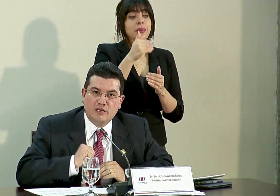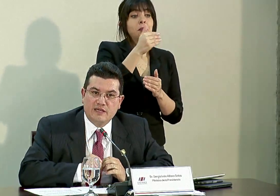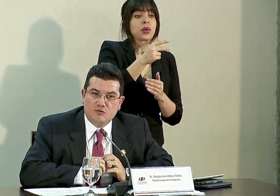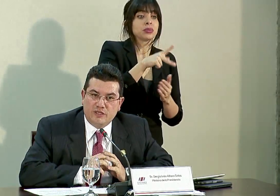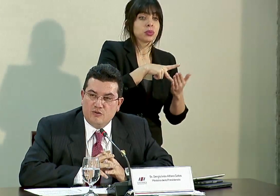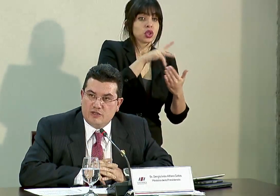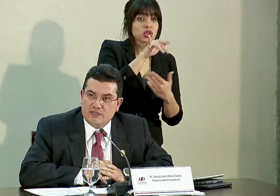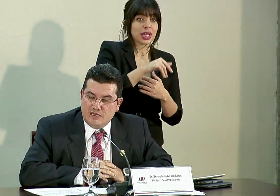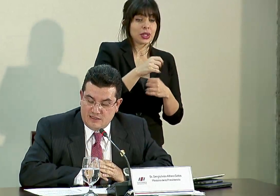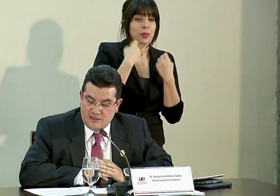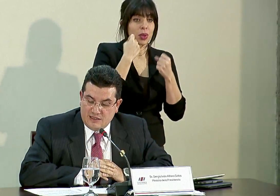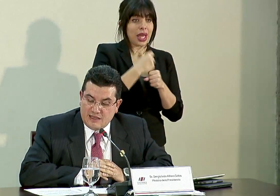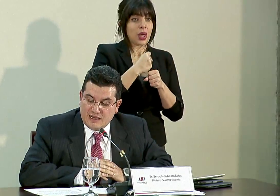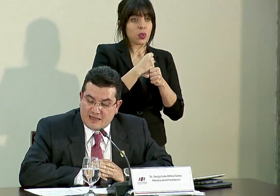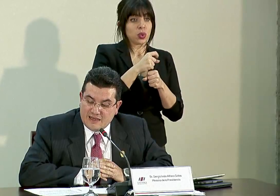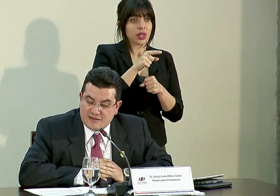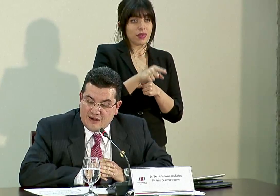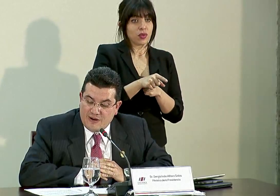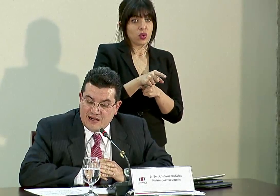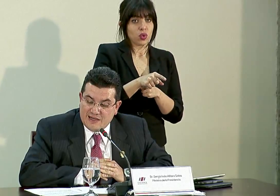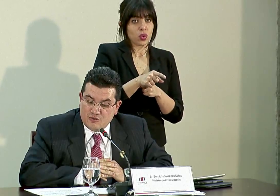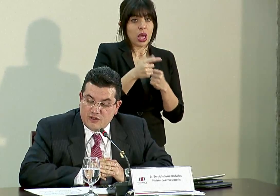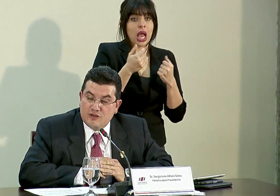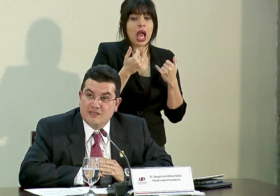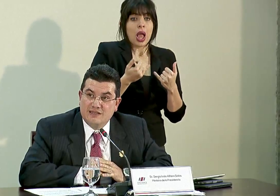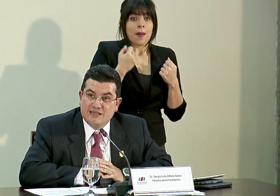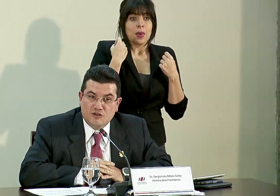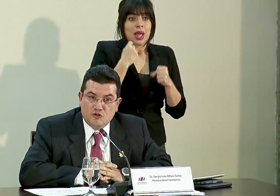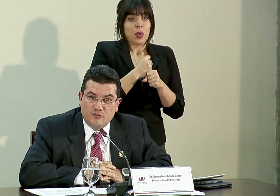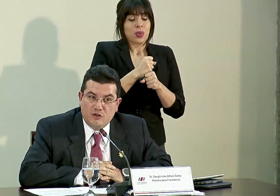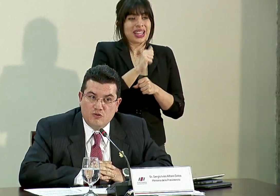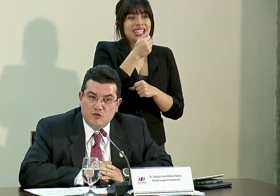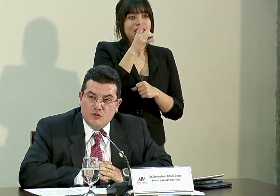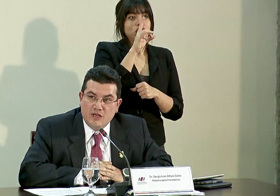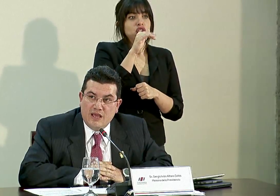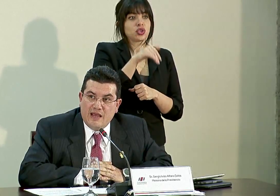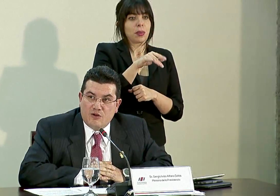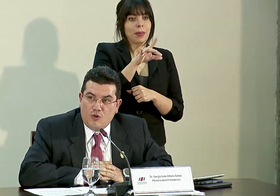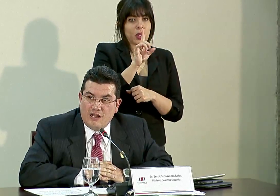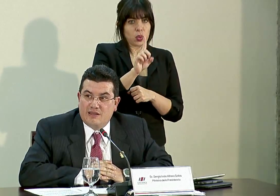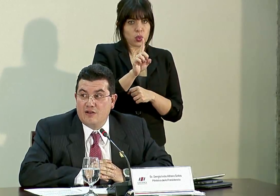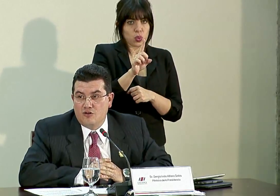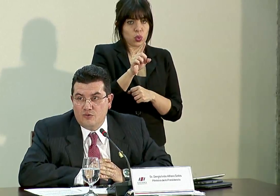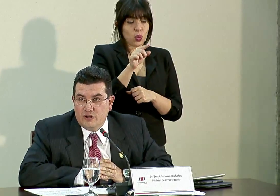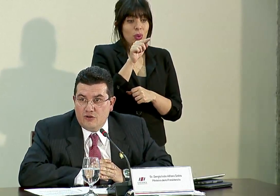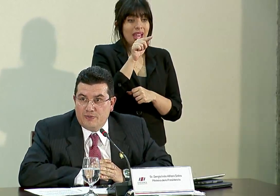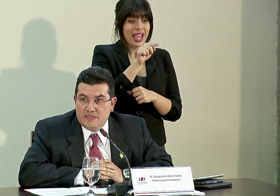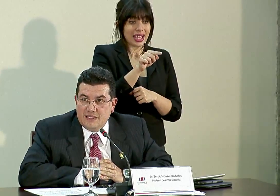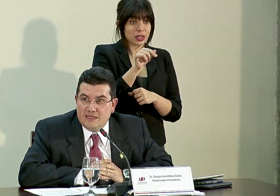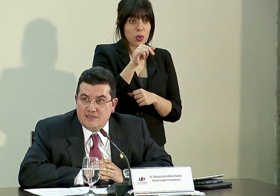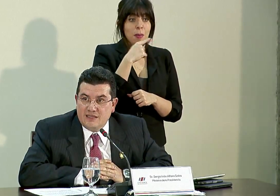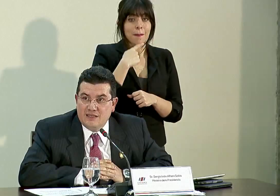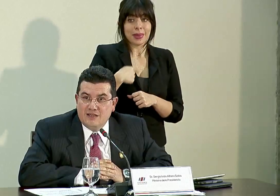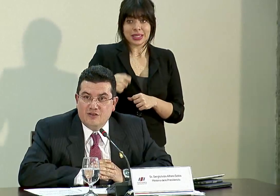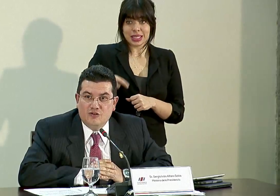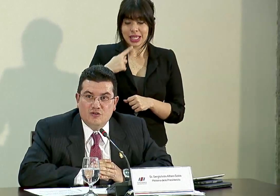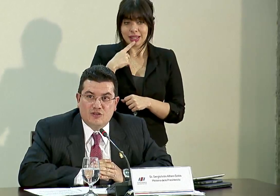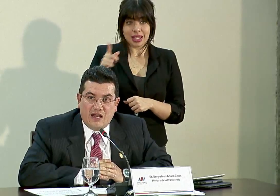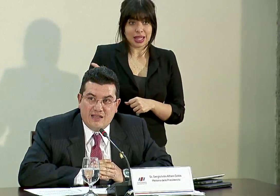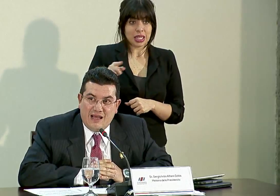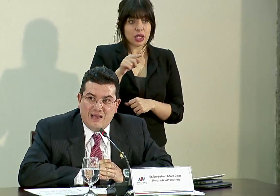proyecto del ejecutivo que es el que avala el ejecutivo que es el 18.001 el cual tal como dijo el presidente